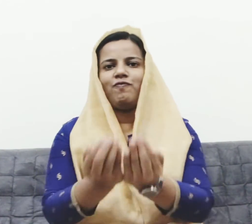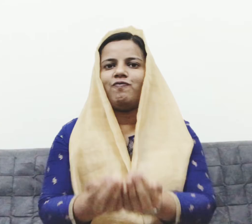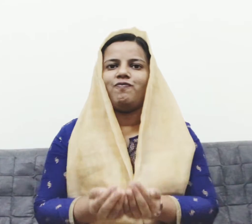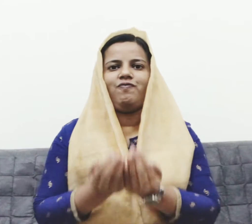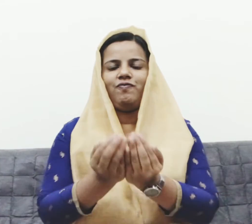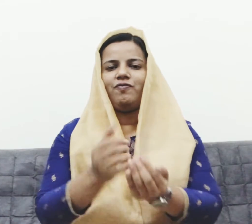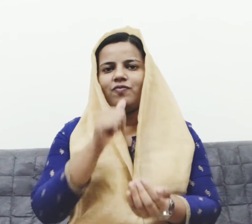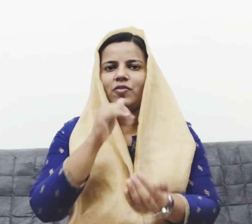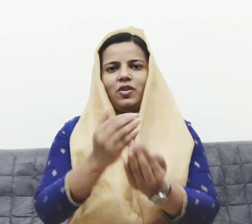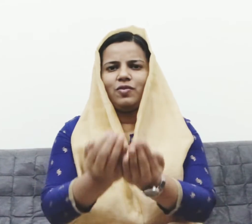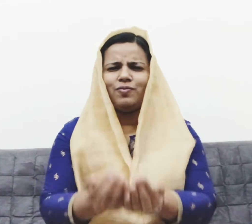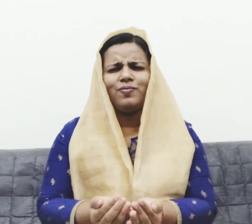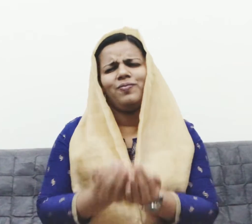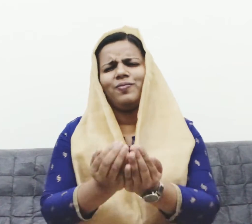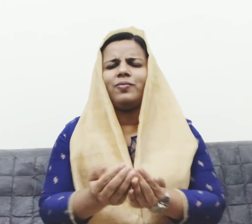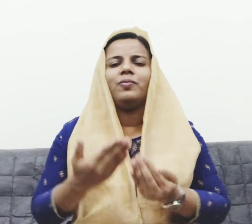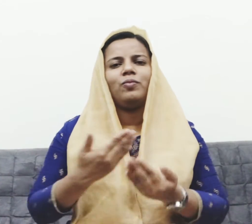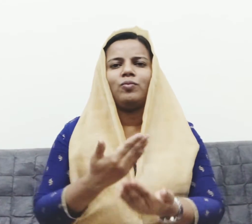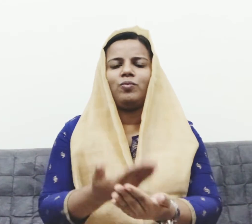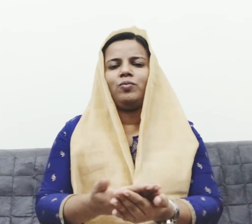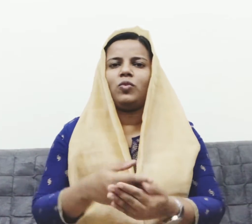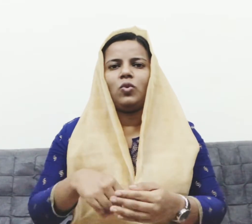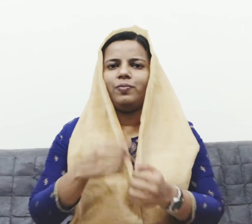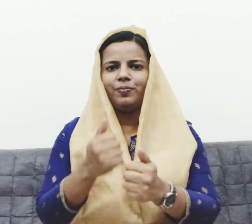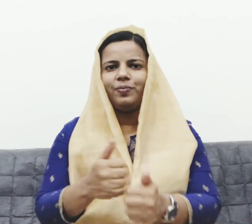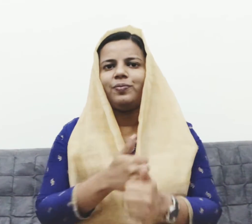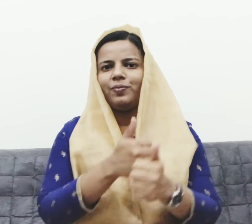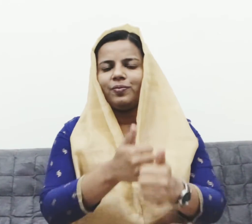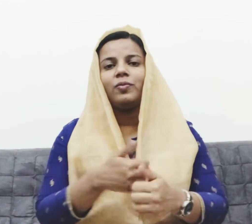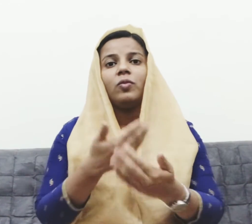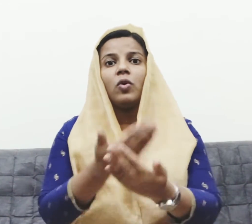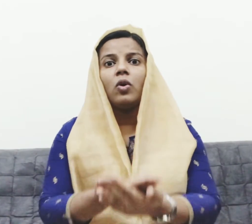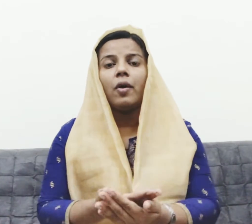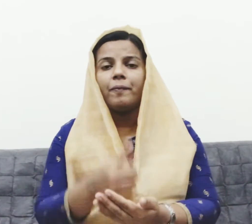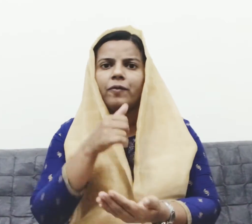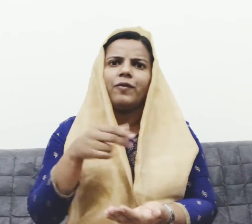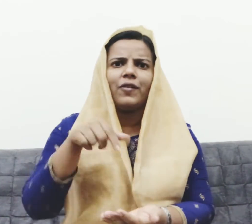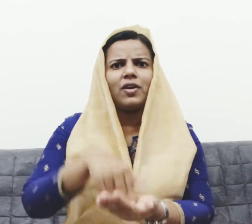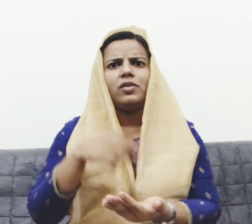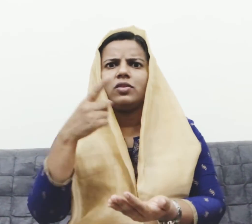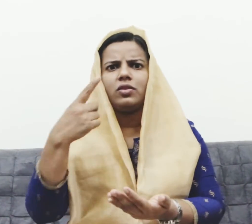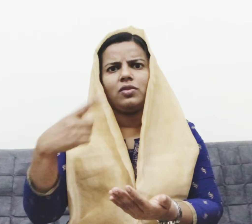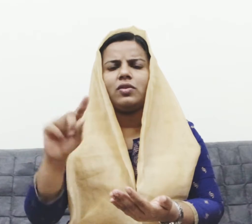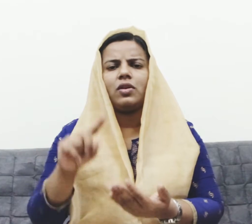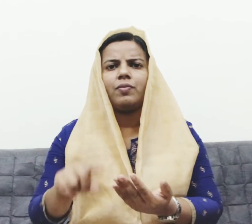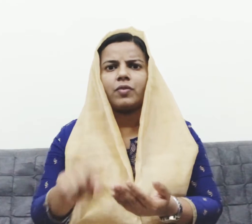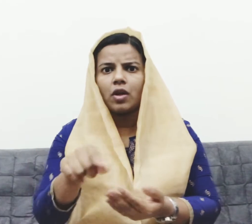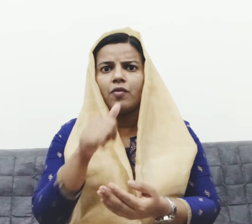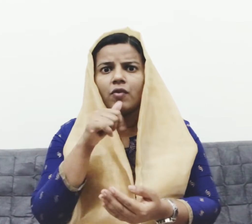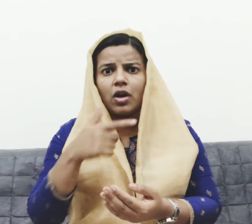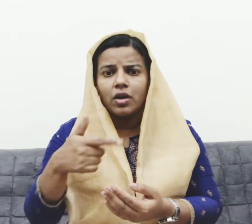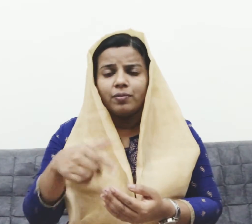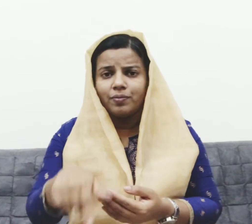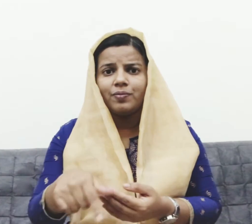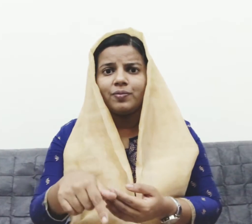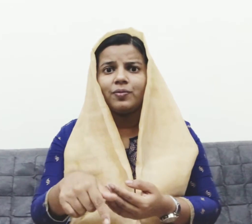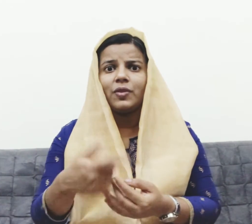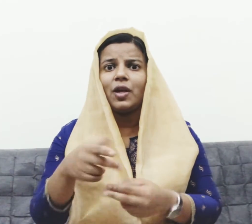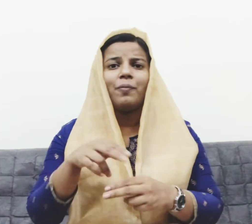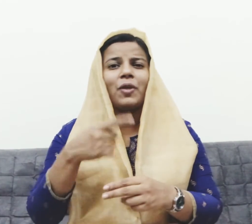വെള്ളത്തിൽ കൂടെ യാത്ര ചെയ്യുന്ന, ബോട്ടിലോ ഷിപ്പിലോ യാത്ര ചെയ്യുന്ന ഒരു വ്യക്തി വെള്ളത്തിലാണ്, പക്ഷേ വെള്ളത്തിലെ ജീവിയല്ലല്ലോ. വെള്ളത്തിലെ ജീവി